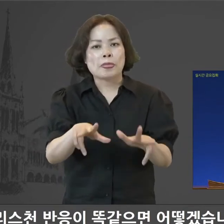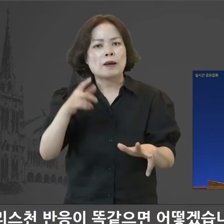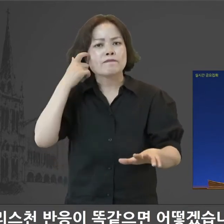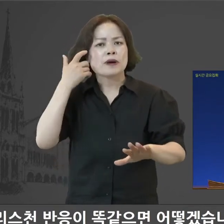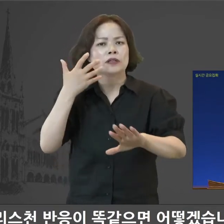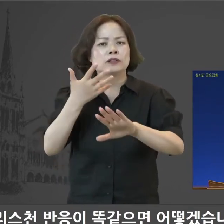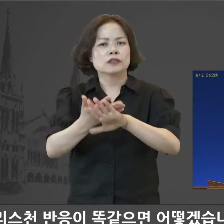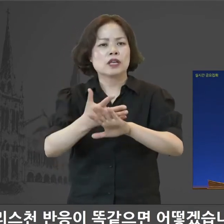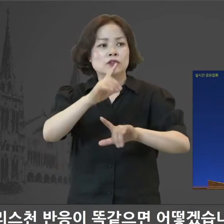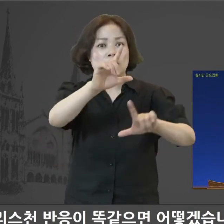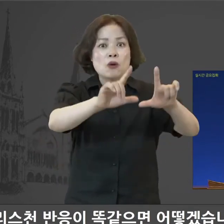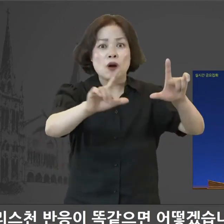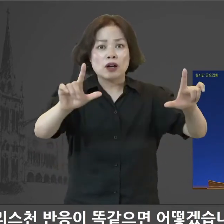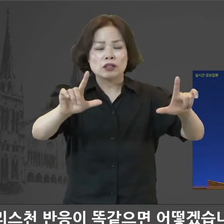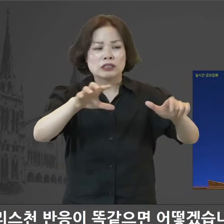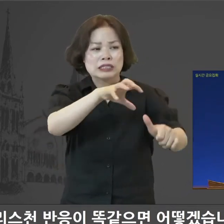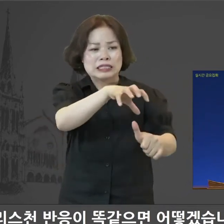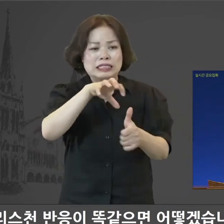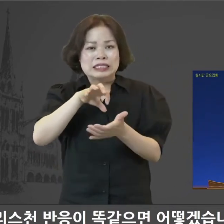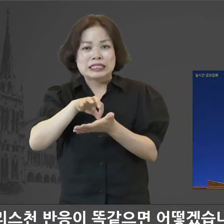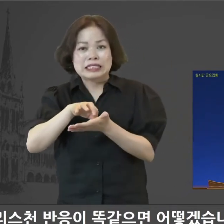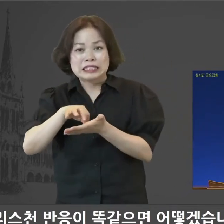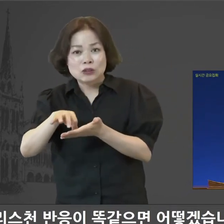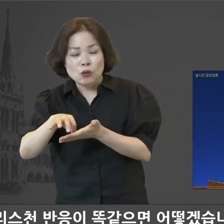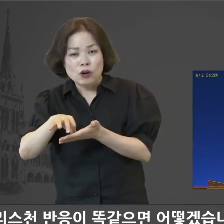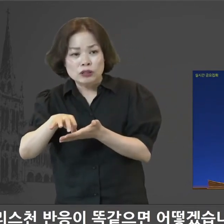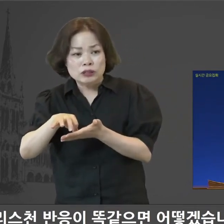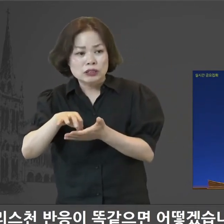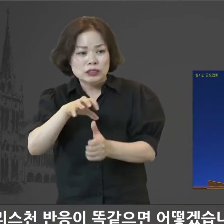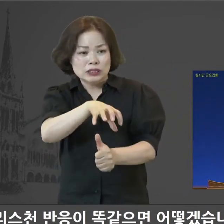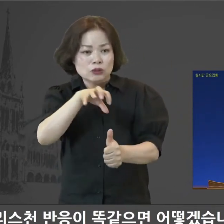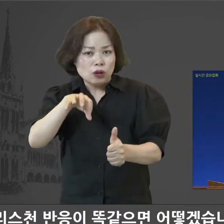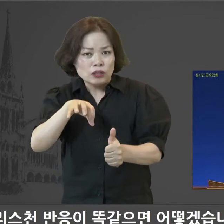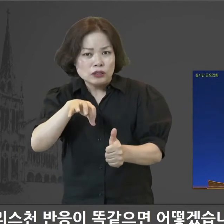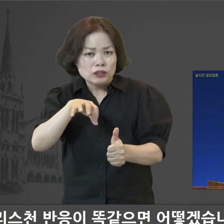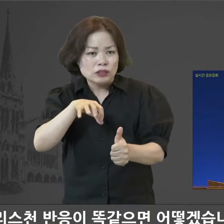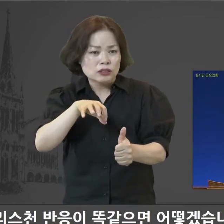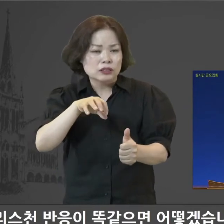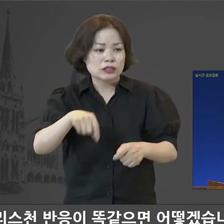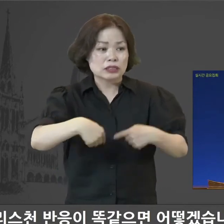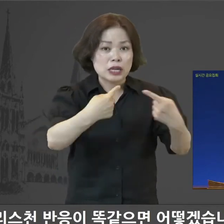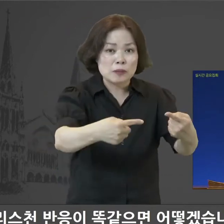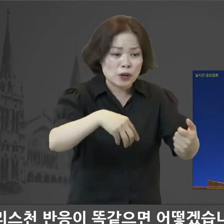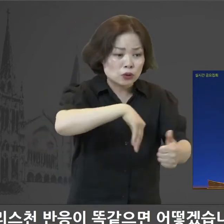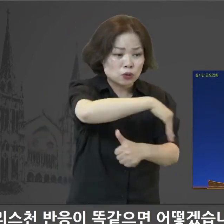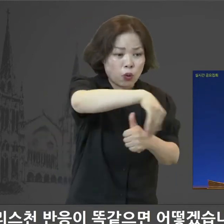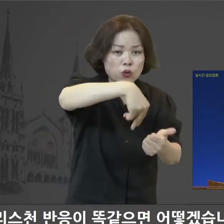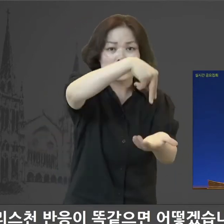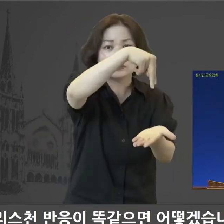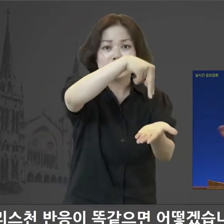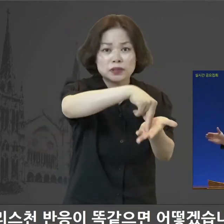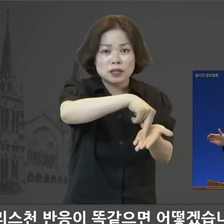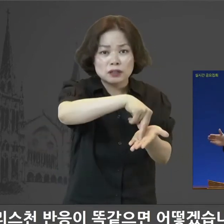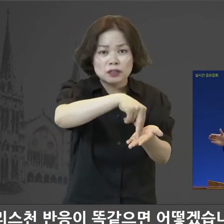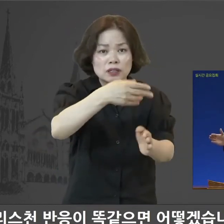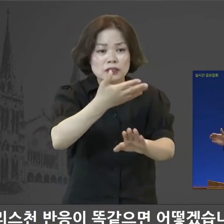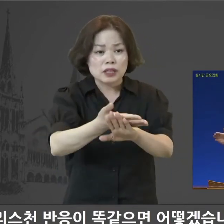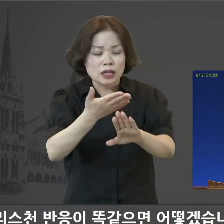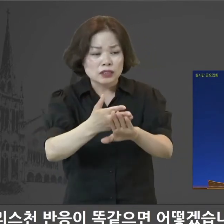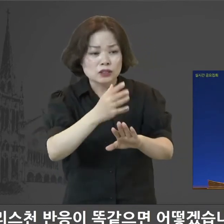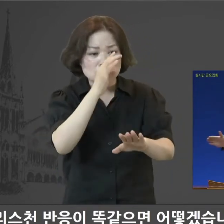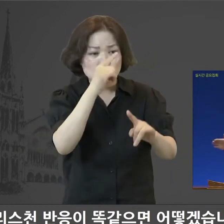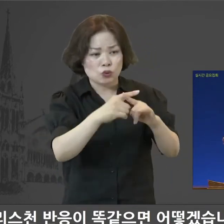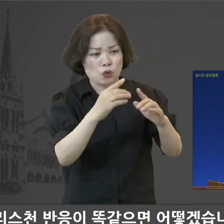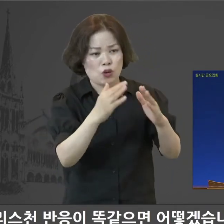반대나 상황을 이용하는 방식으로 참여했다가는 고립돼서 우리가 더 다른 선량한